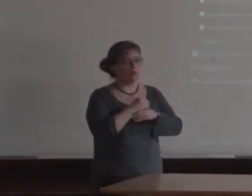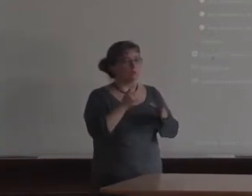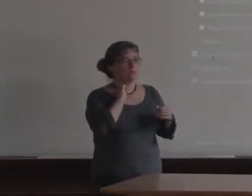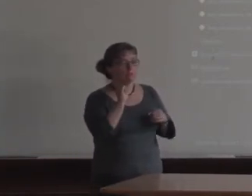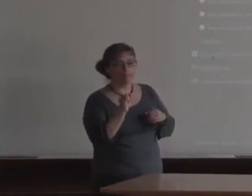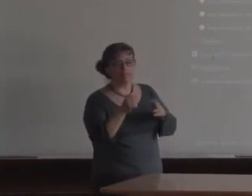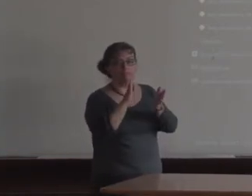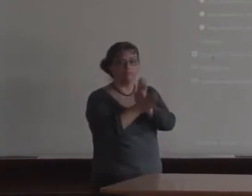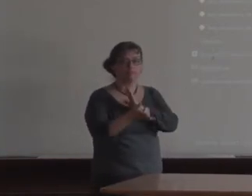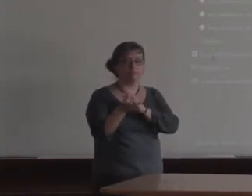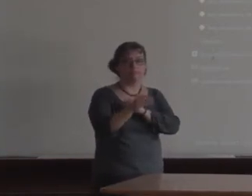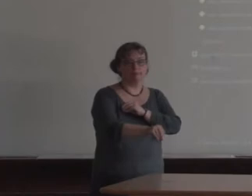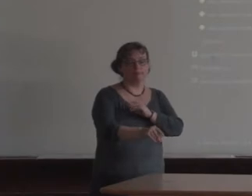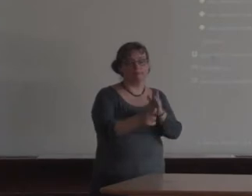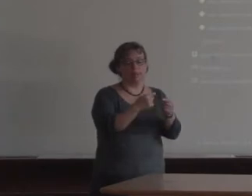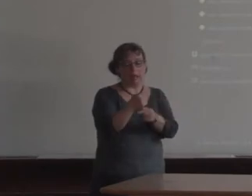c'est.